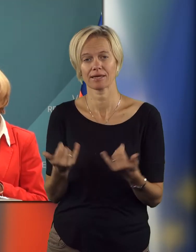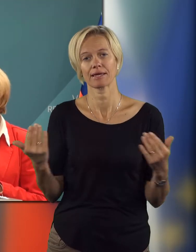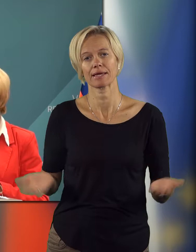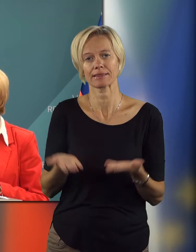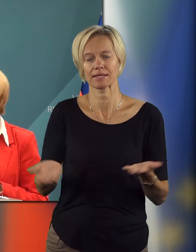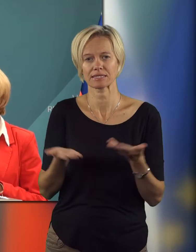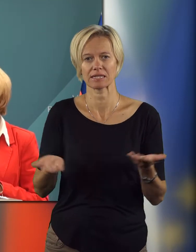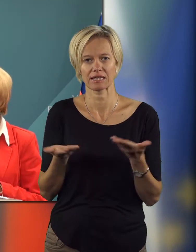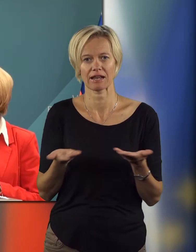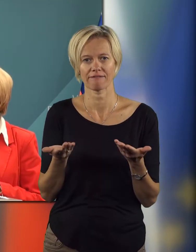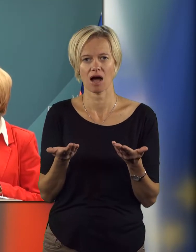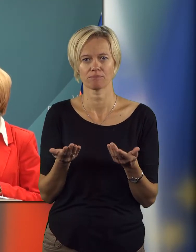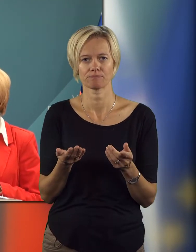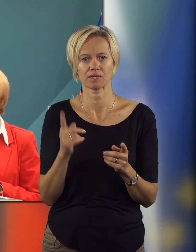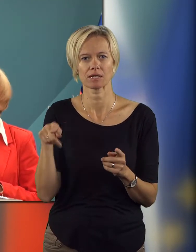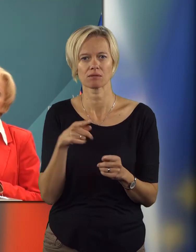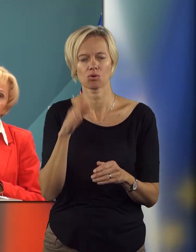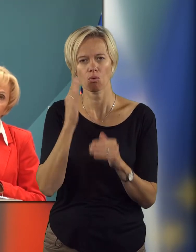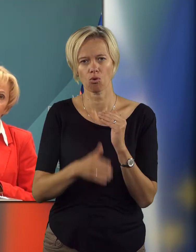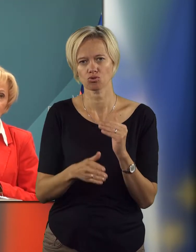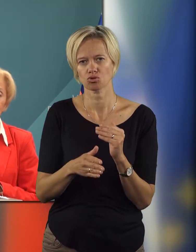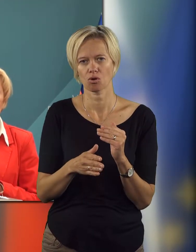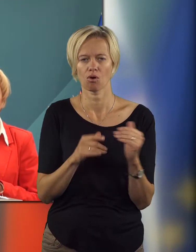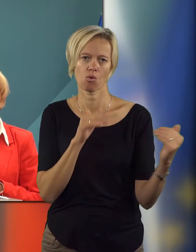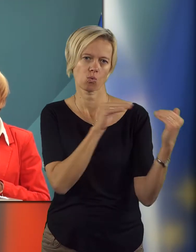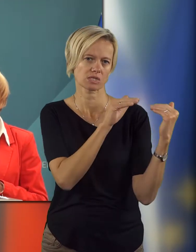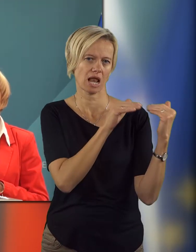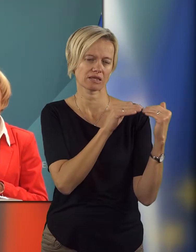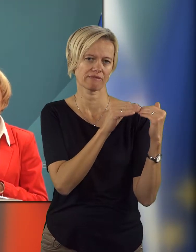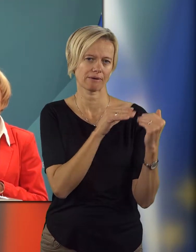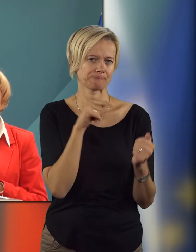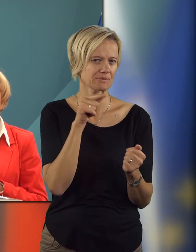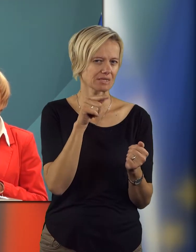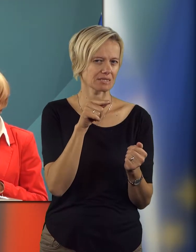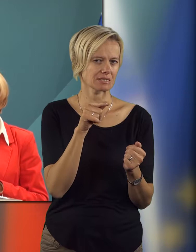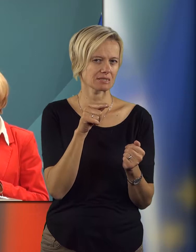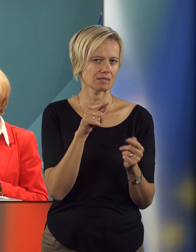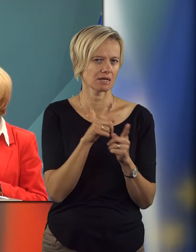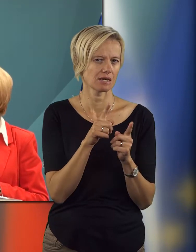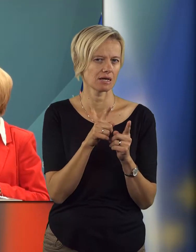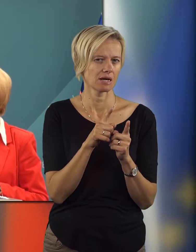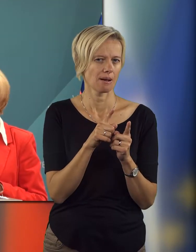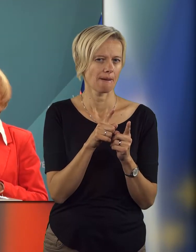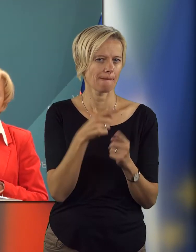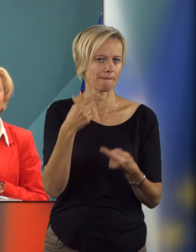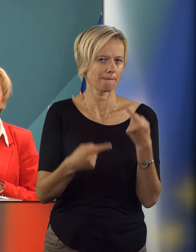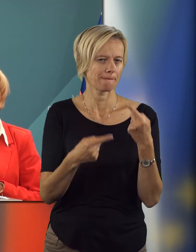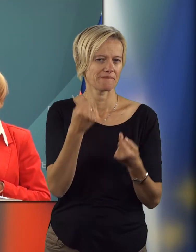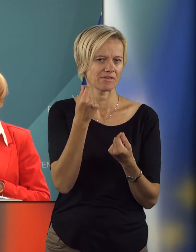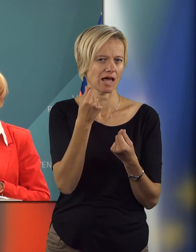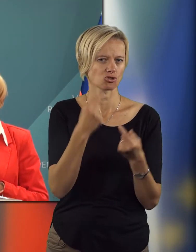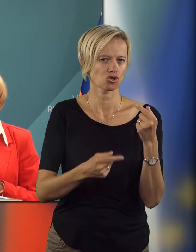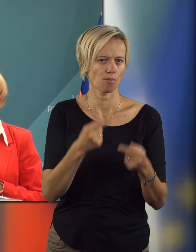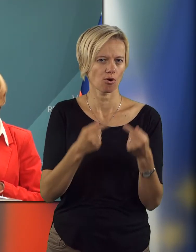zdaj intenzivirava in dokončno rečem, uskladiva tisti final polish, kot se